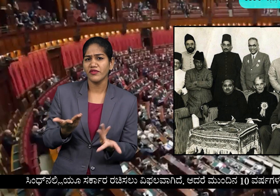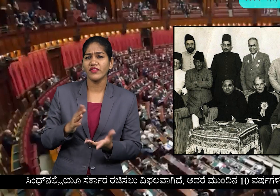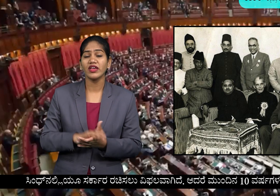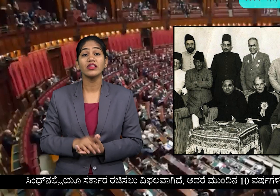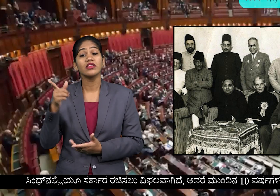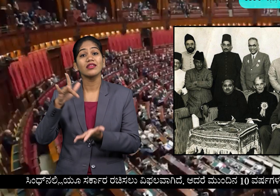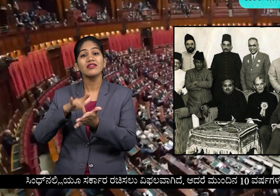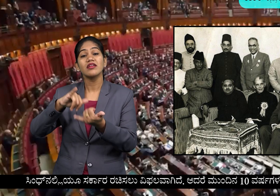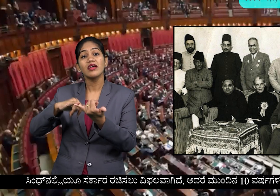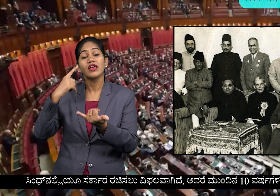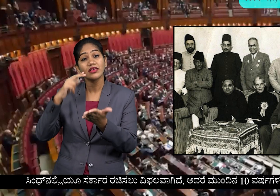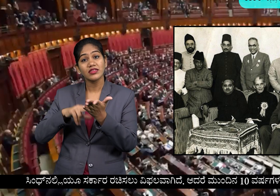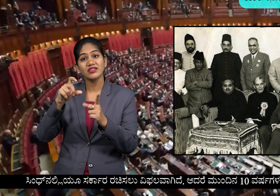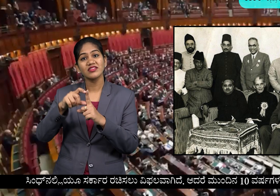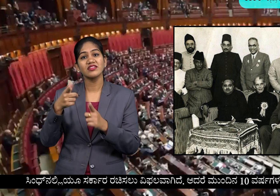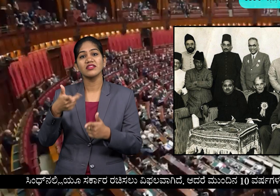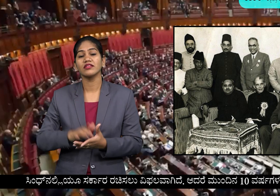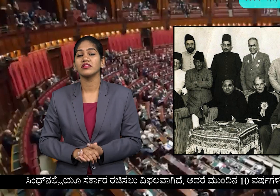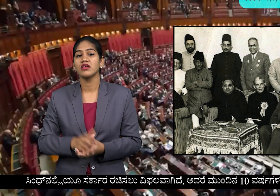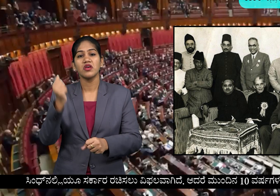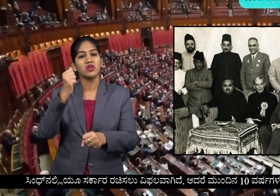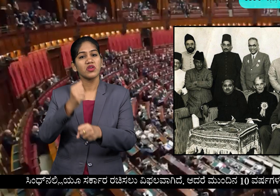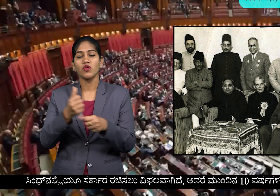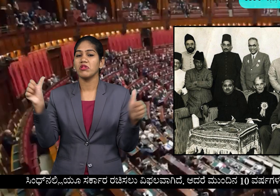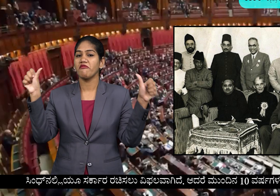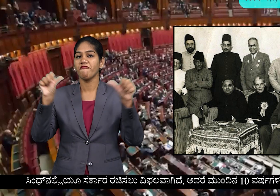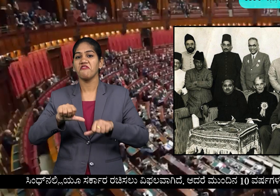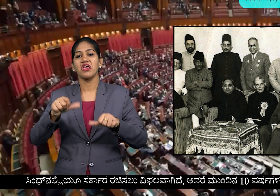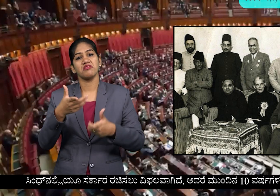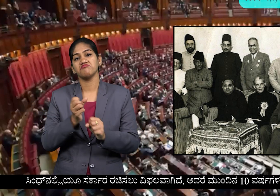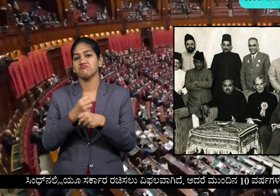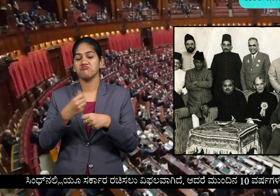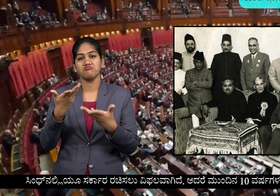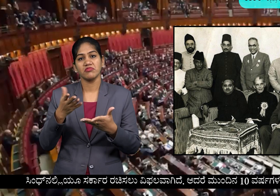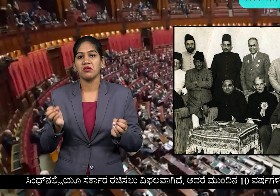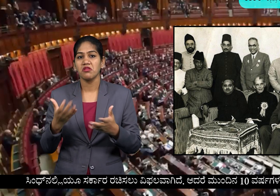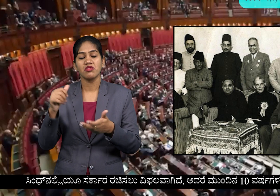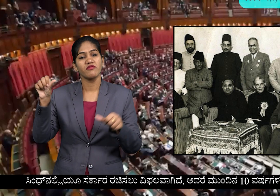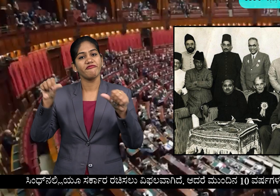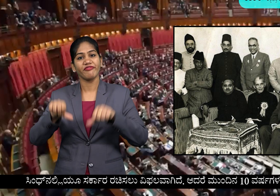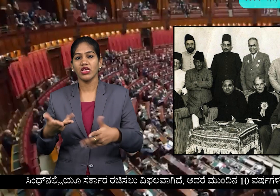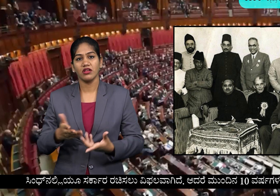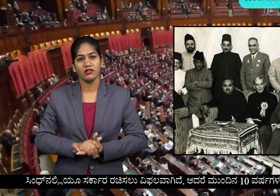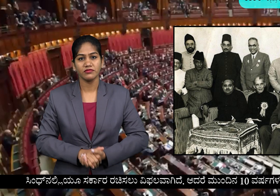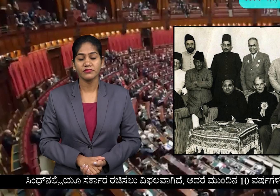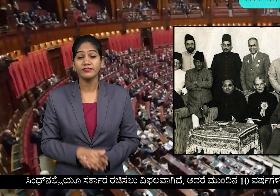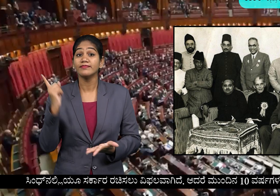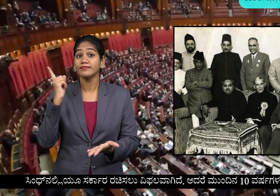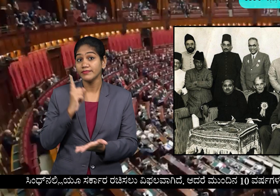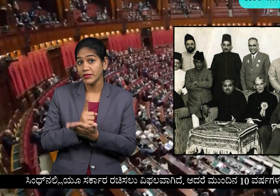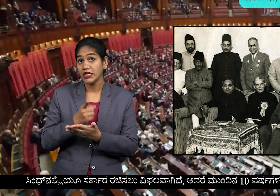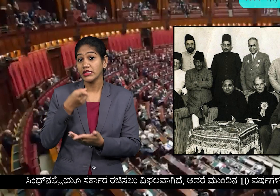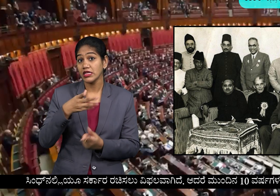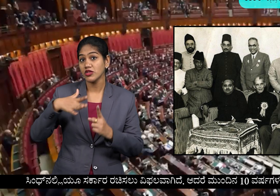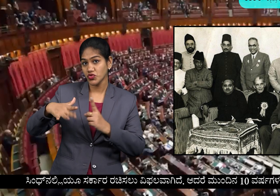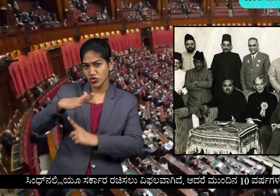ಸಿಂಧ್ನಲ್ಲಿಯೂ ಸರ್ಕಾರ ರಚಿಸಲು ವಿಫಲವಾಗಿದೆ. ಆದರೆ ಮುಂದಿನ 10 ವರ್ಷಗಳಲ್ಲಿ ಪರಿಸ್ಥಿತಿ ಬದಲಾಯಿಸಿತು.